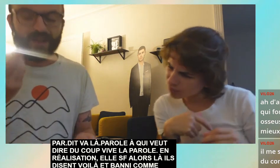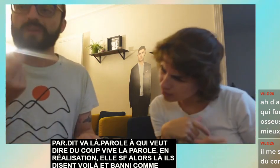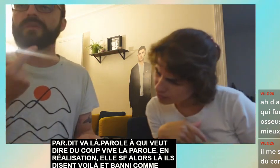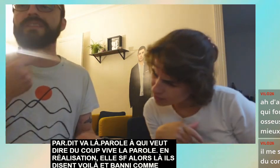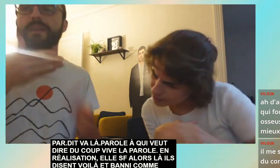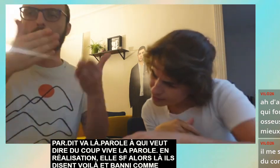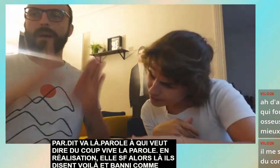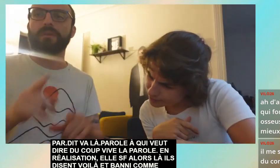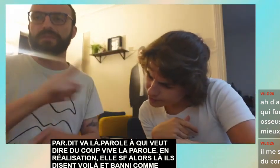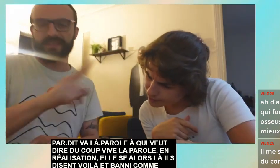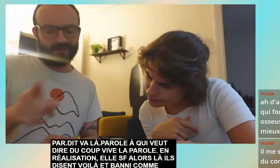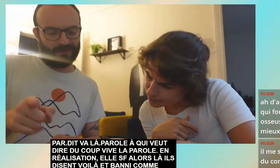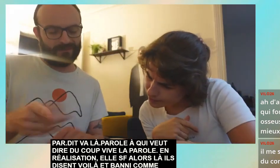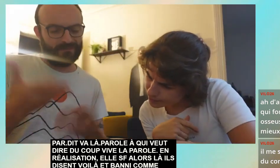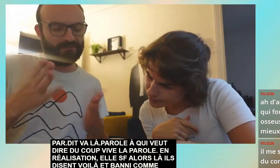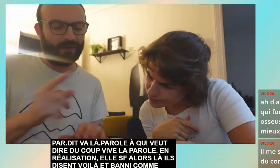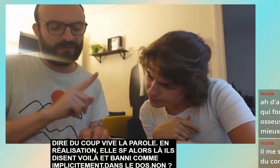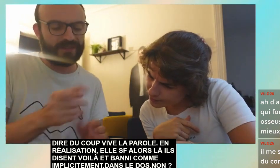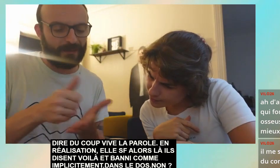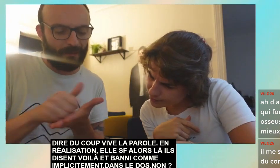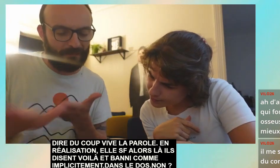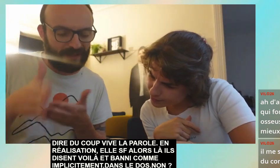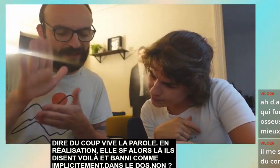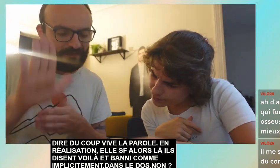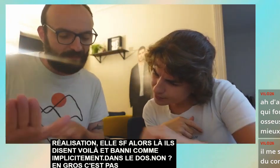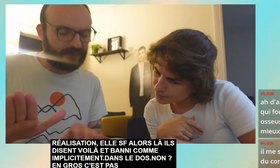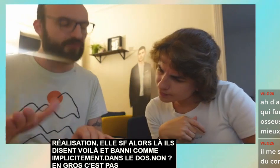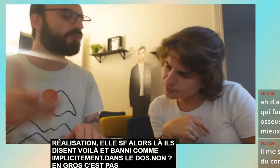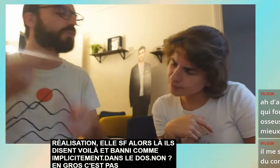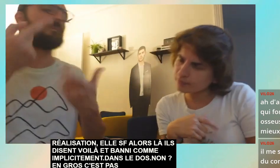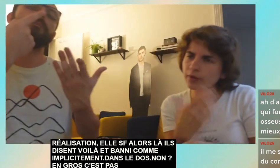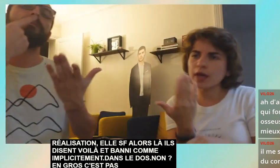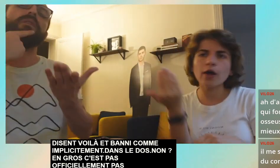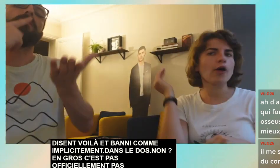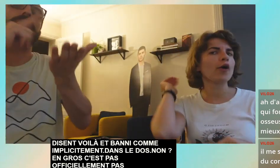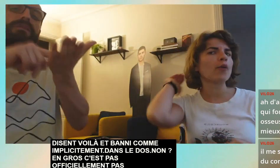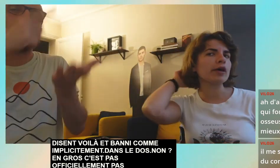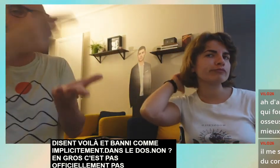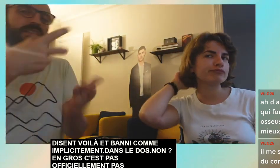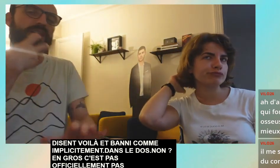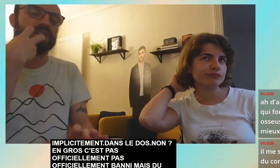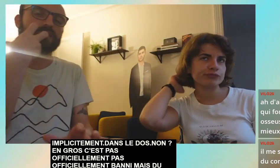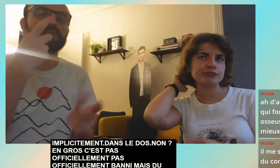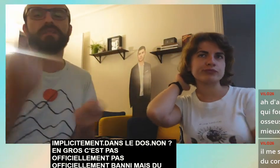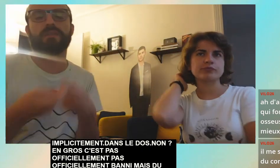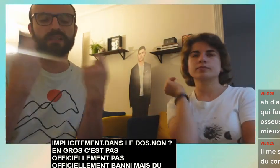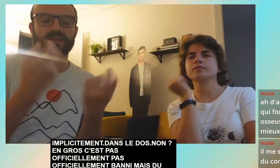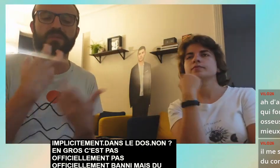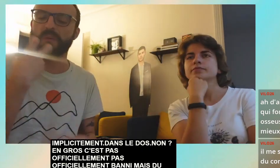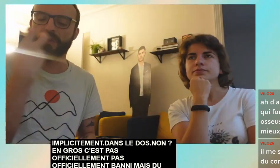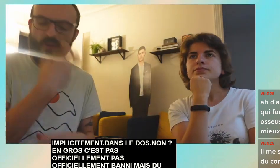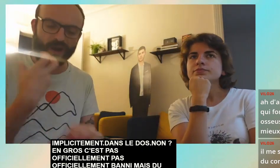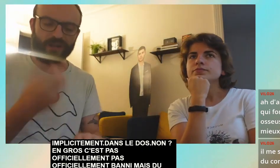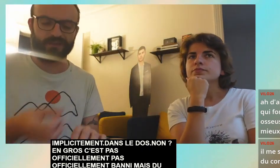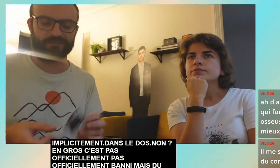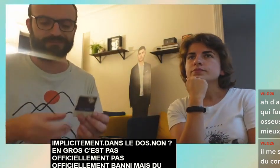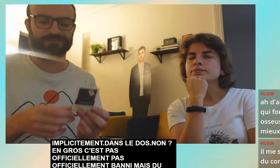En gros, c'est pas officiellement. Pas officiellement banni, mais du coup, mais on privilégie l'éducation orale.